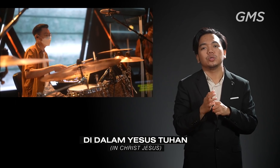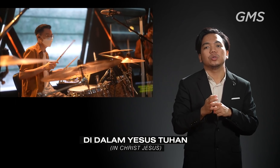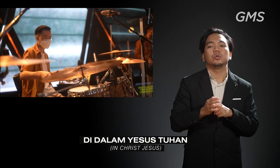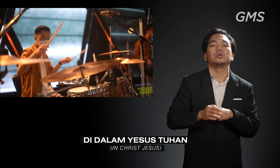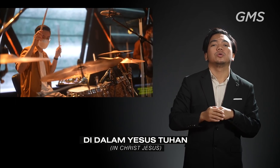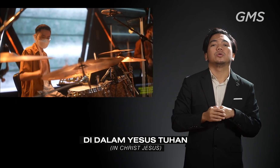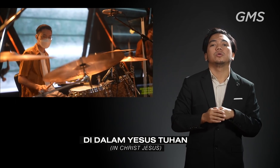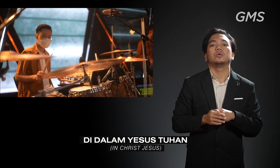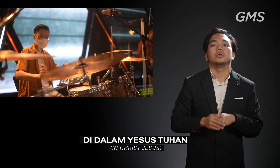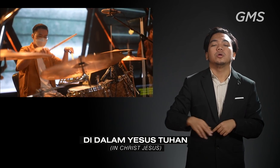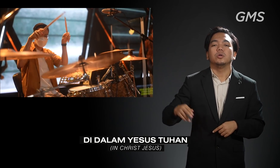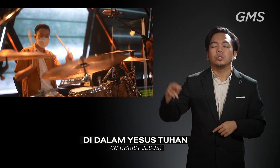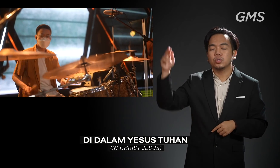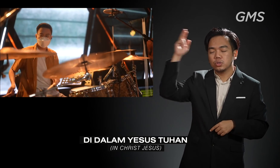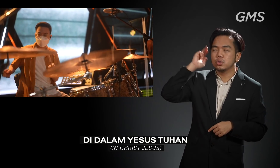Yesus